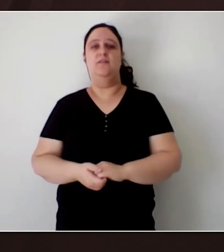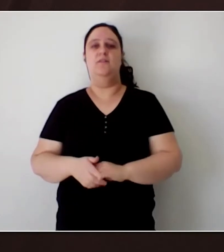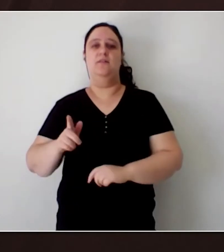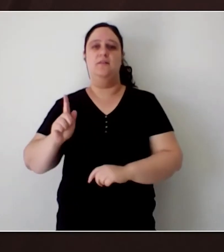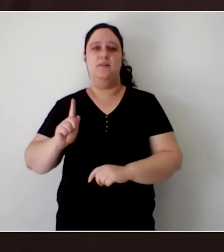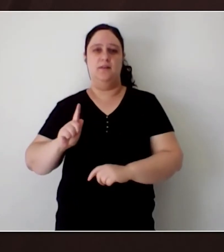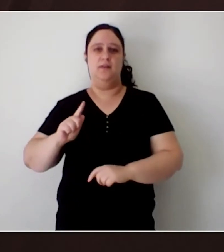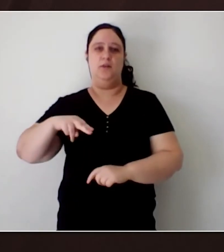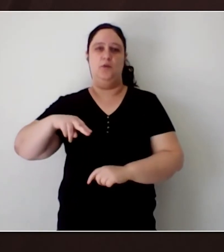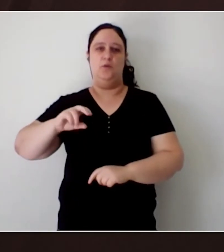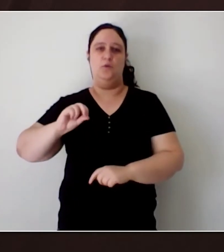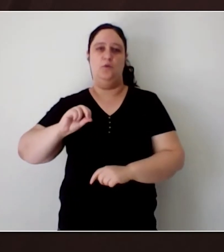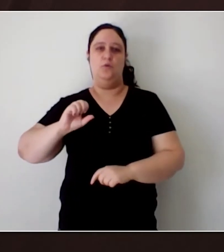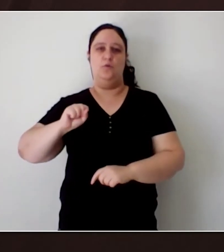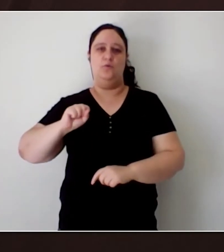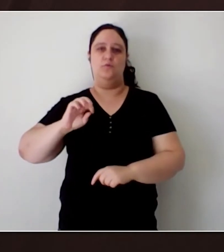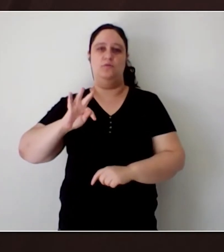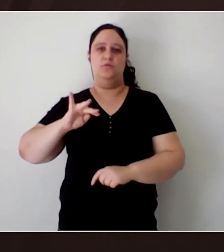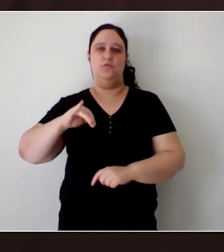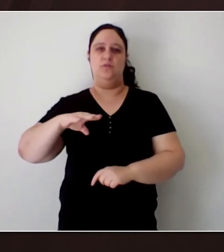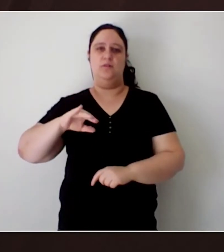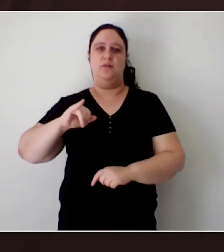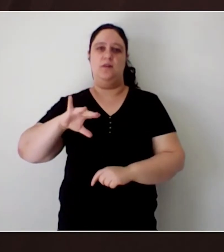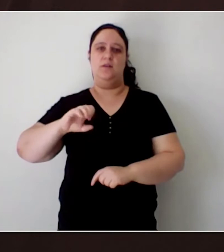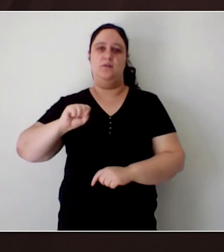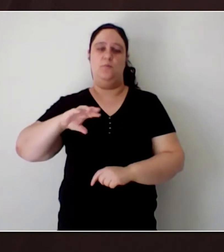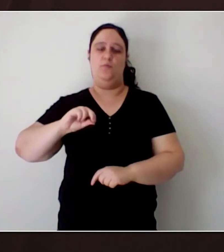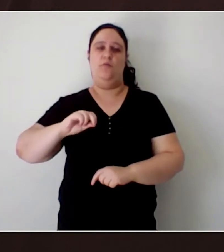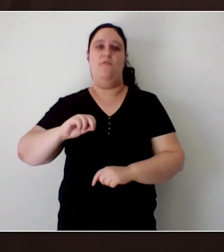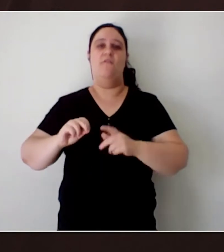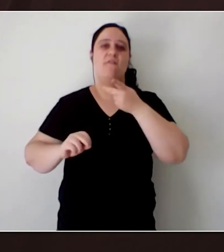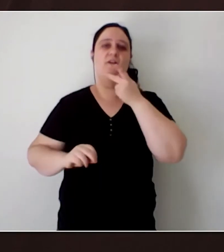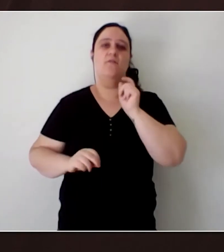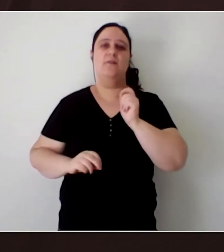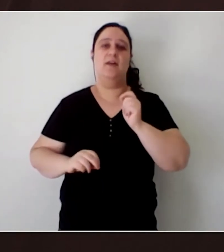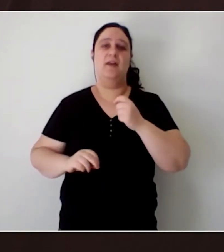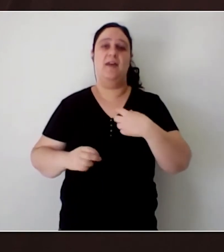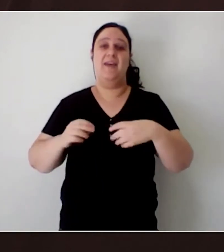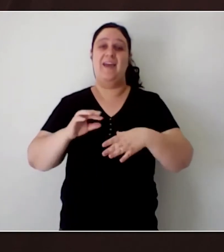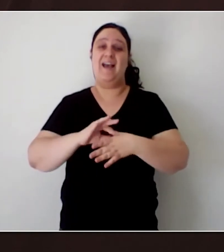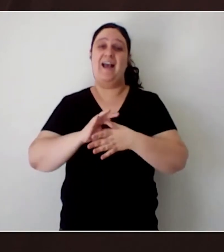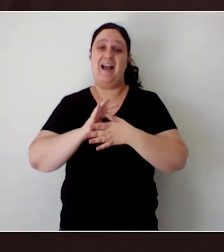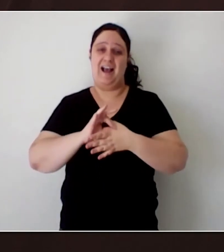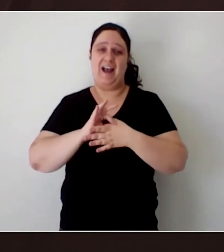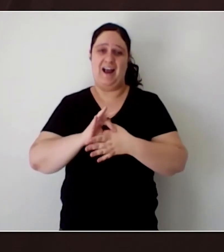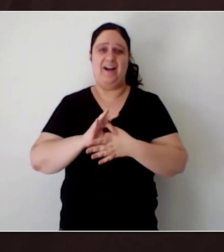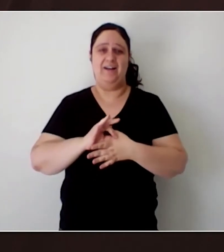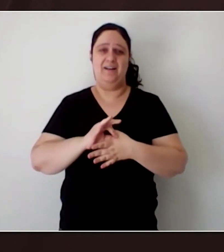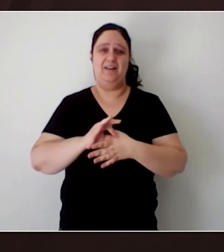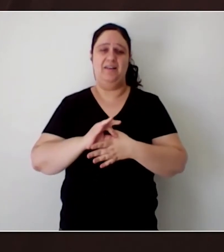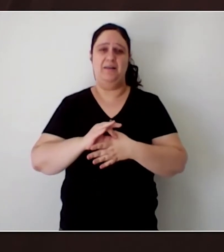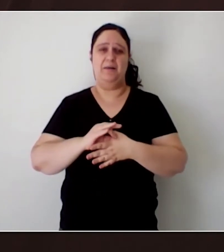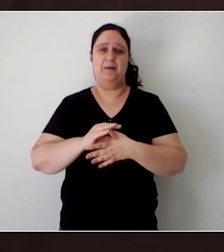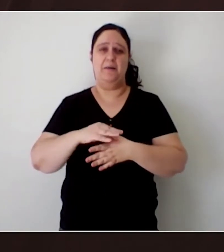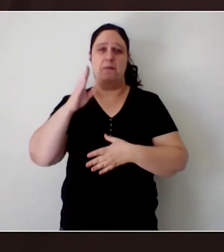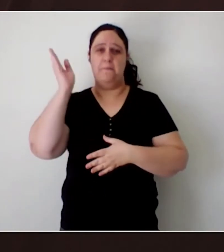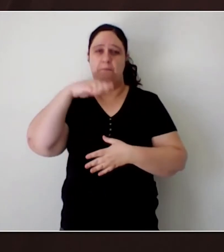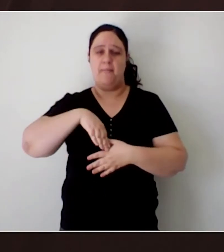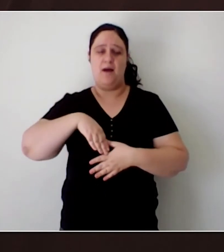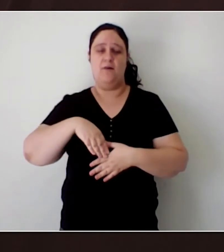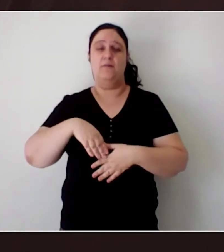por natureza é má. Então, se a carne já é má, Jesus não pode ter vindo em carne. Vocês